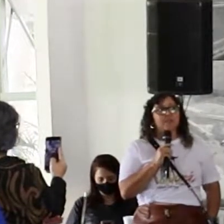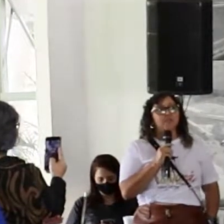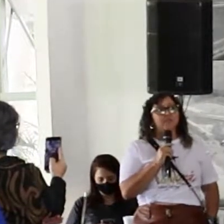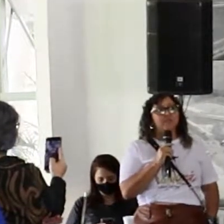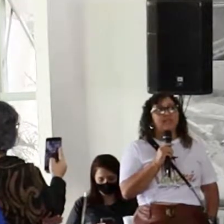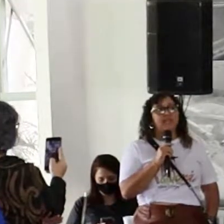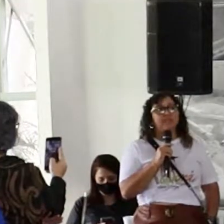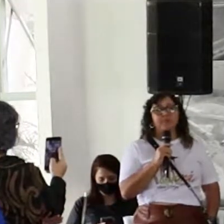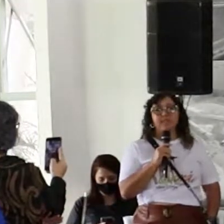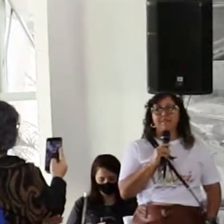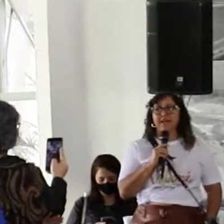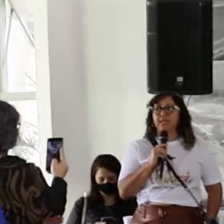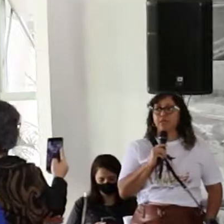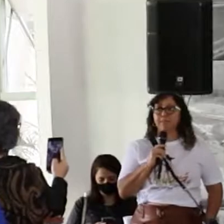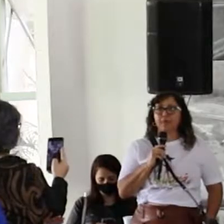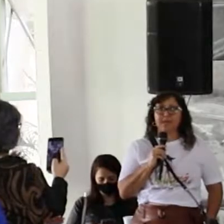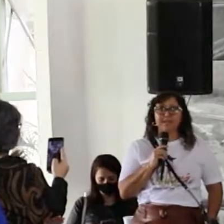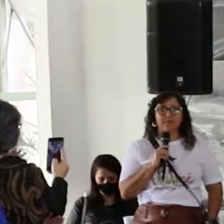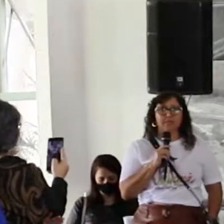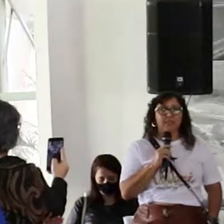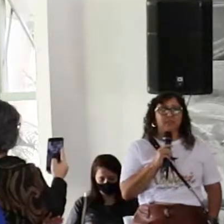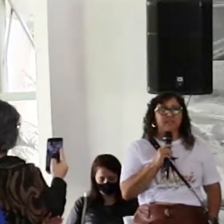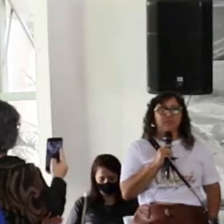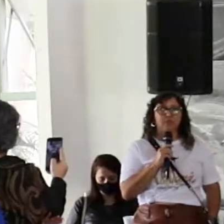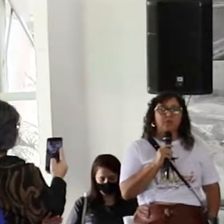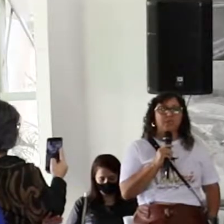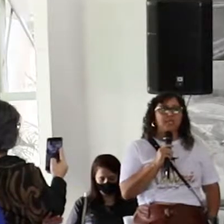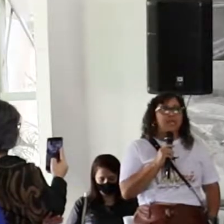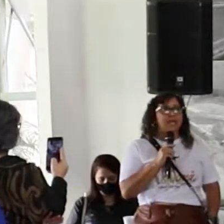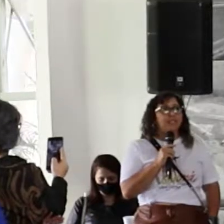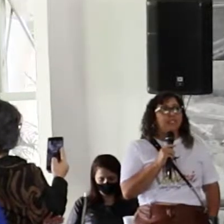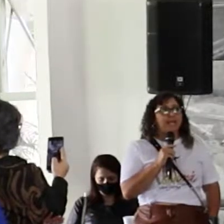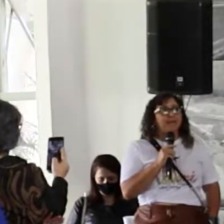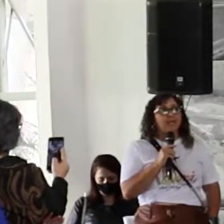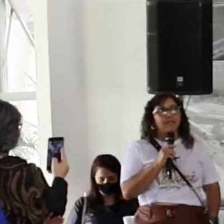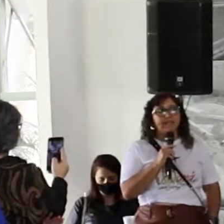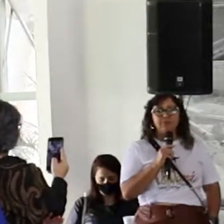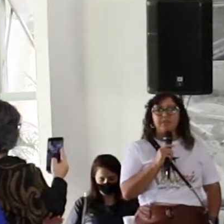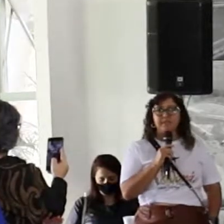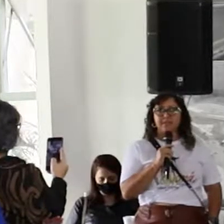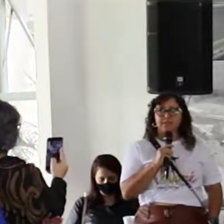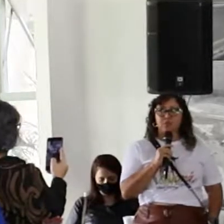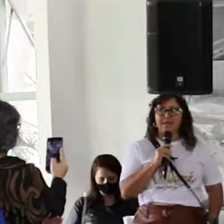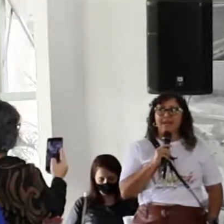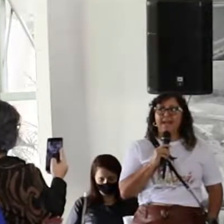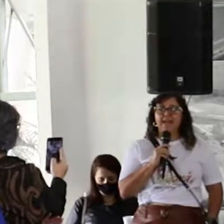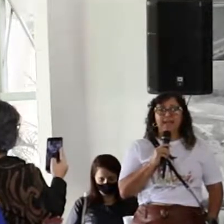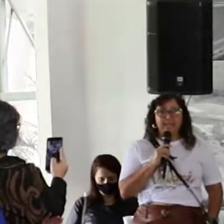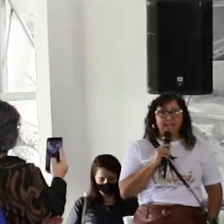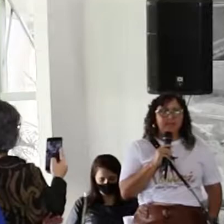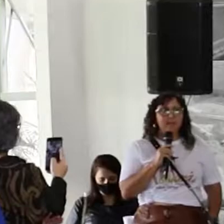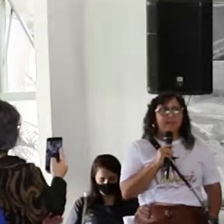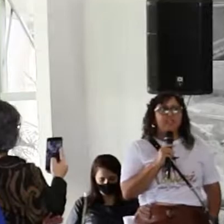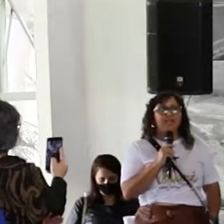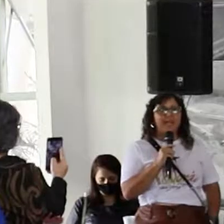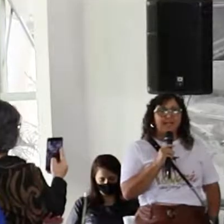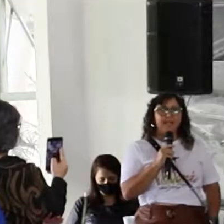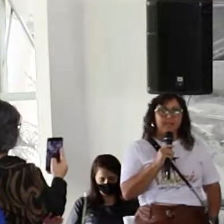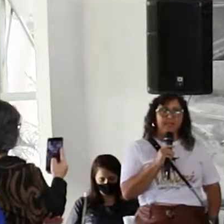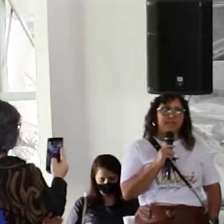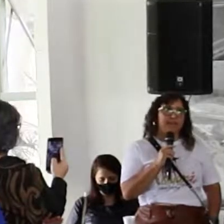no festival não se vocês observarem toda a programação que tá acontecendo hoje a gente está dentro da cidade do Guará